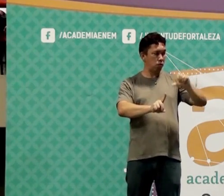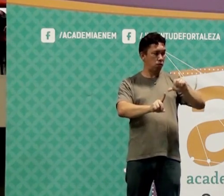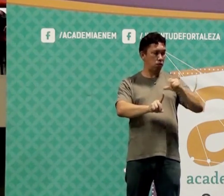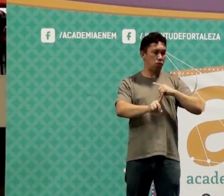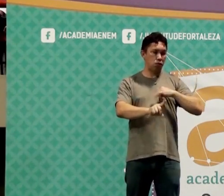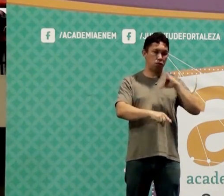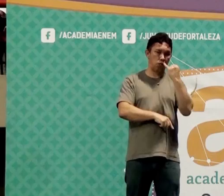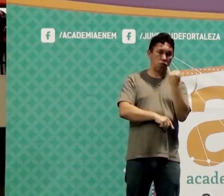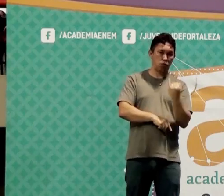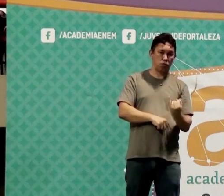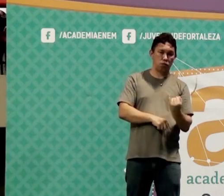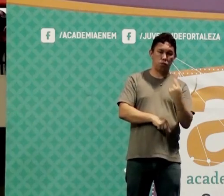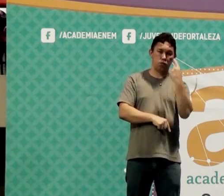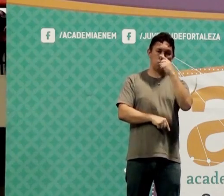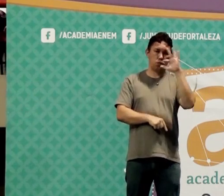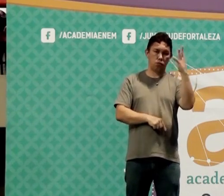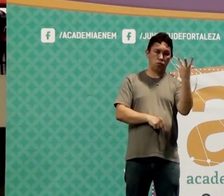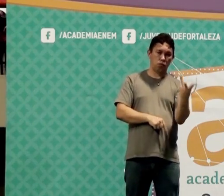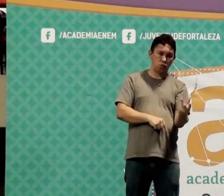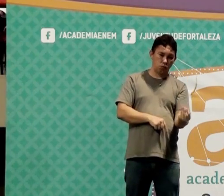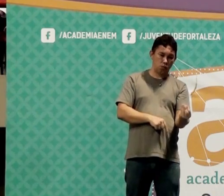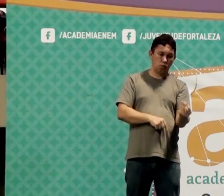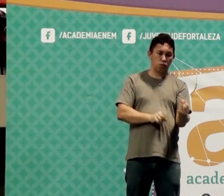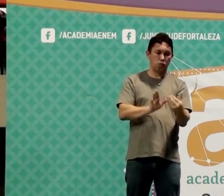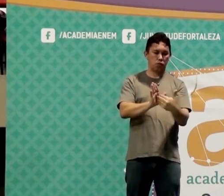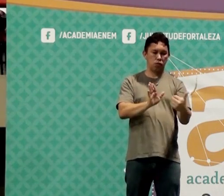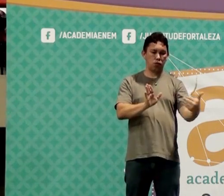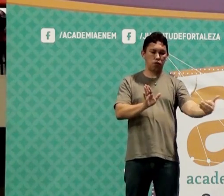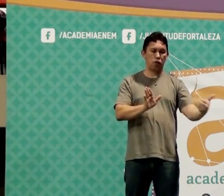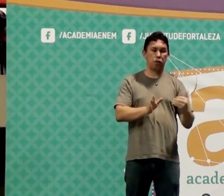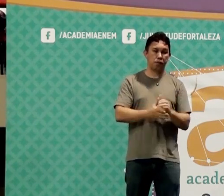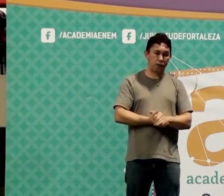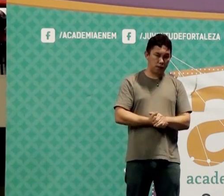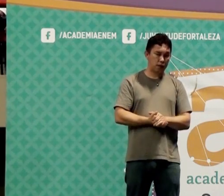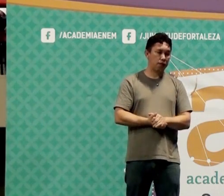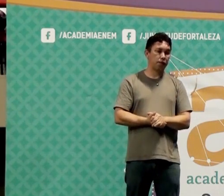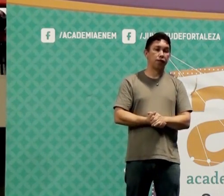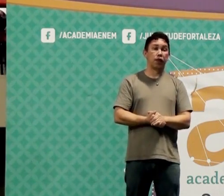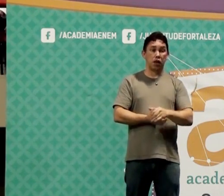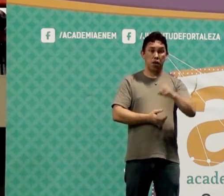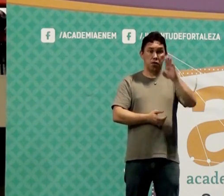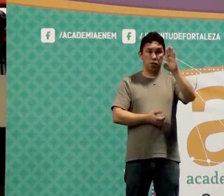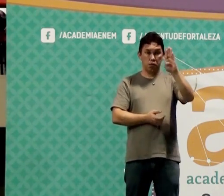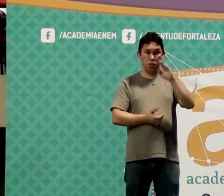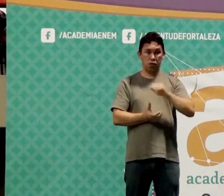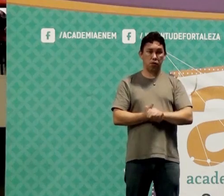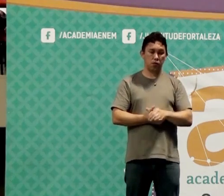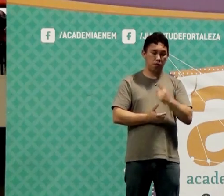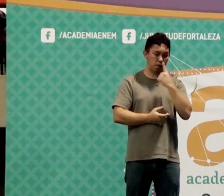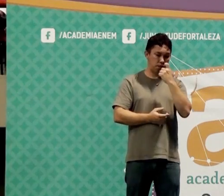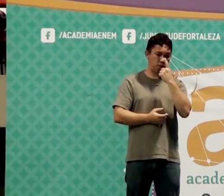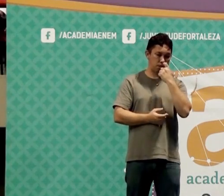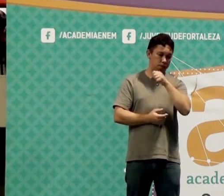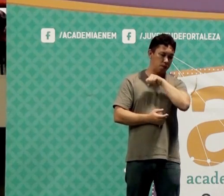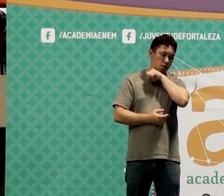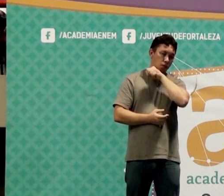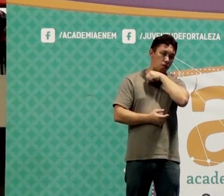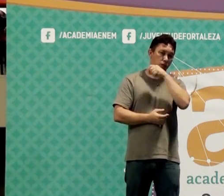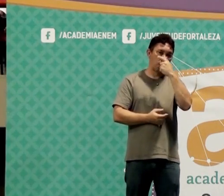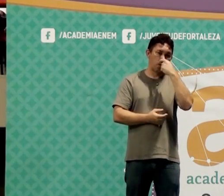são um ventilador no 3. Bora. Falando em 3, vamos aqui para a terceira. Segunda é... de